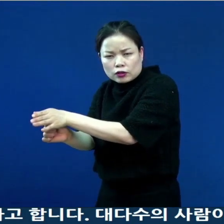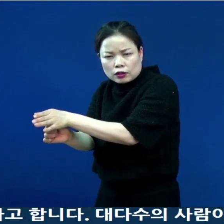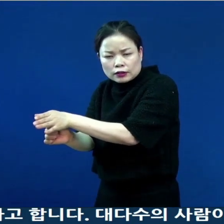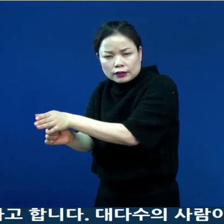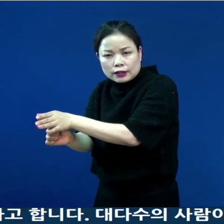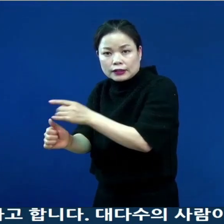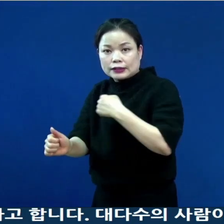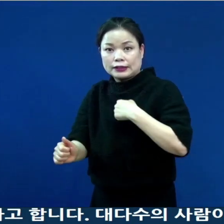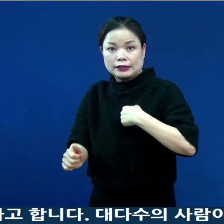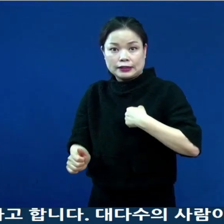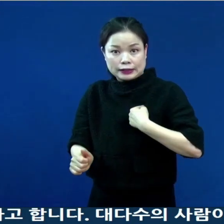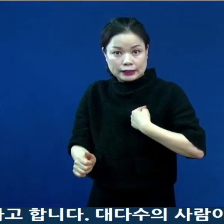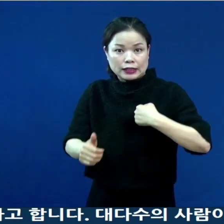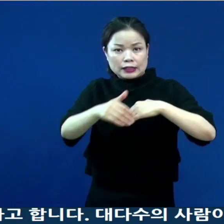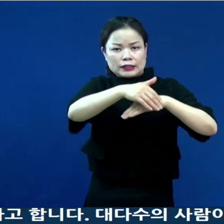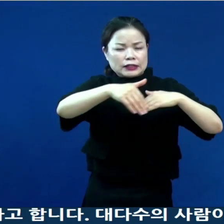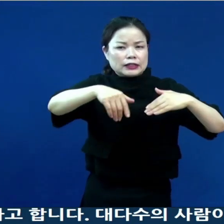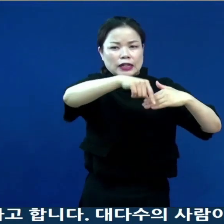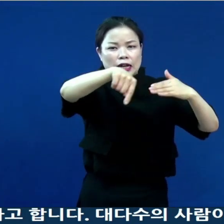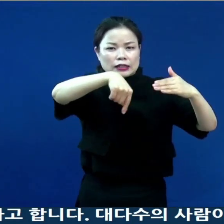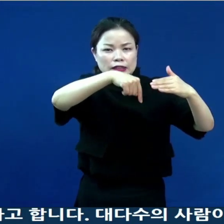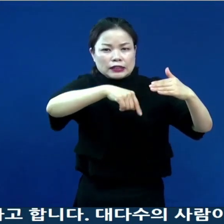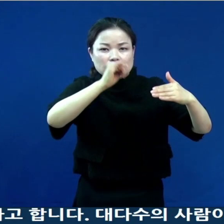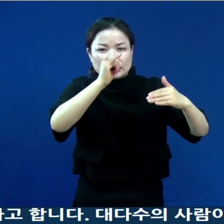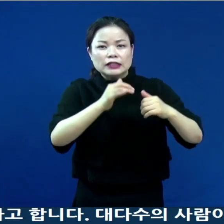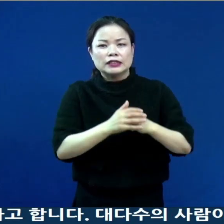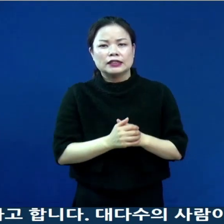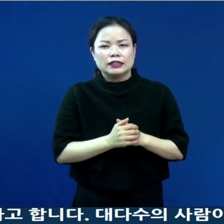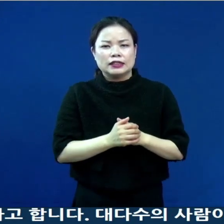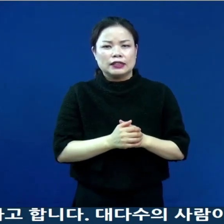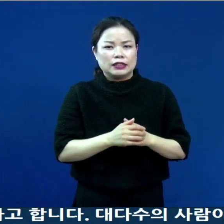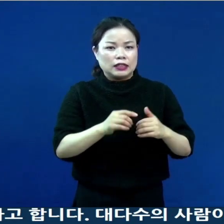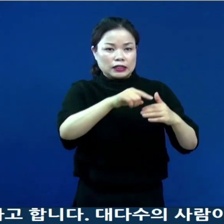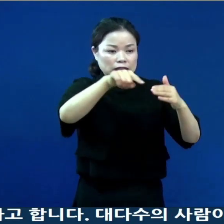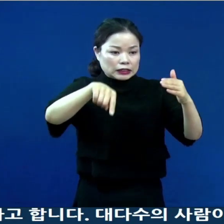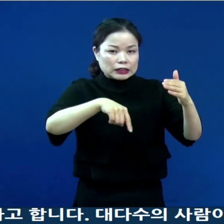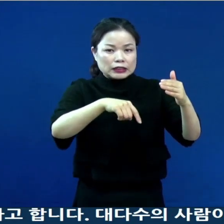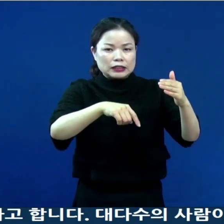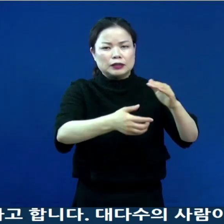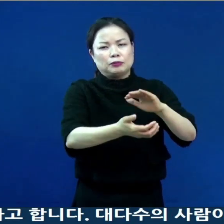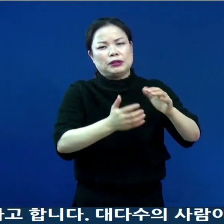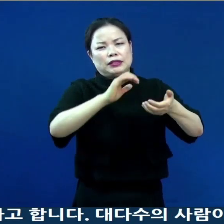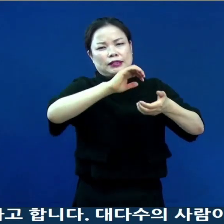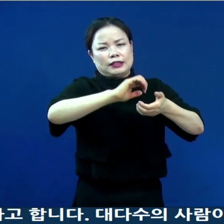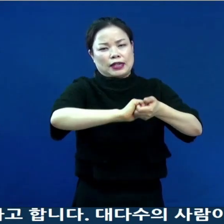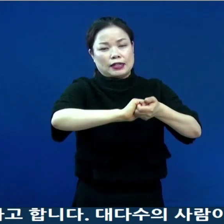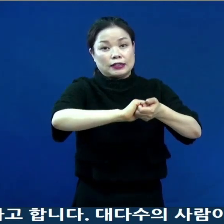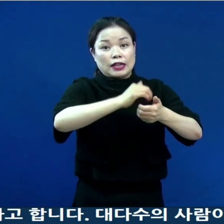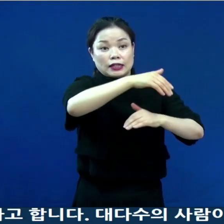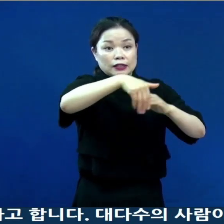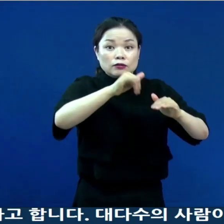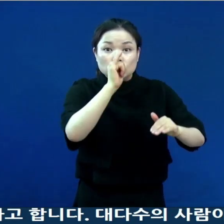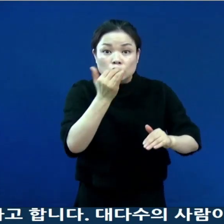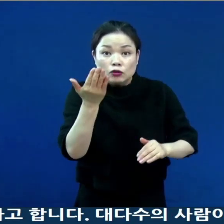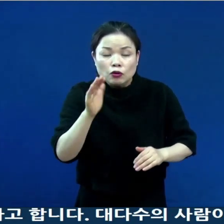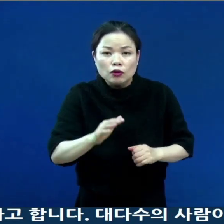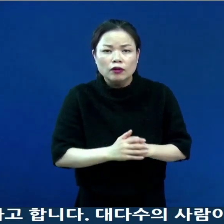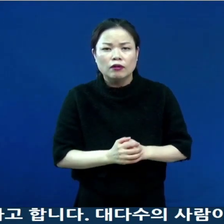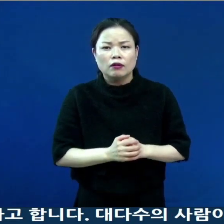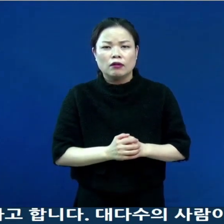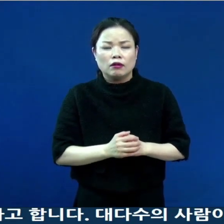하나의 그 자신의 프레임, 틀에 갇혀 있는, 틀에 짜여 있는 이야기를 하는 거죠. 근데 이게 아이러니라는